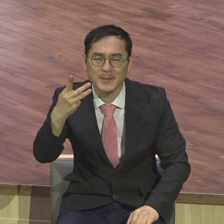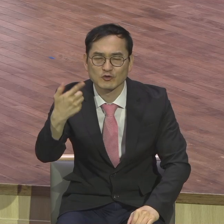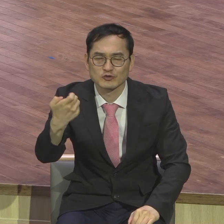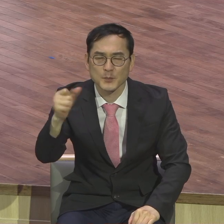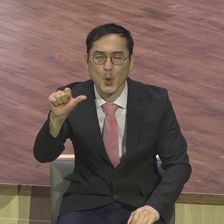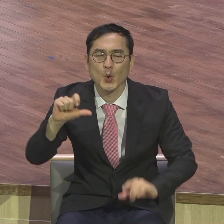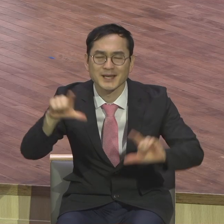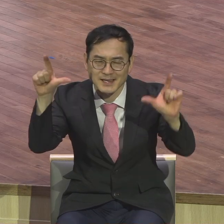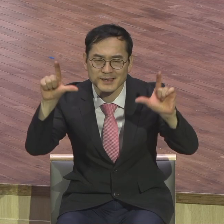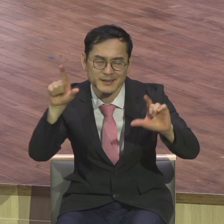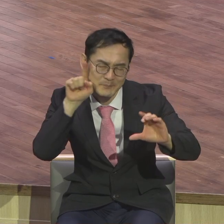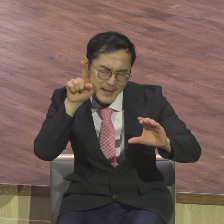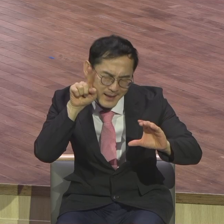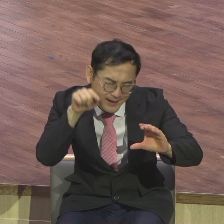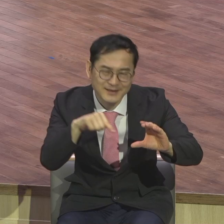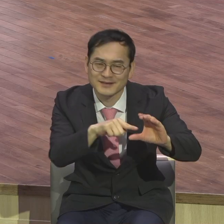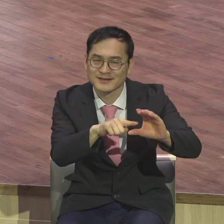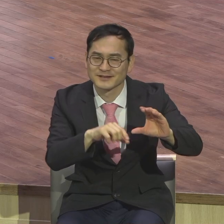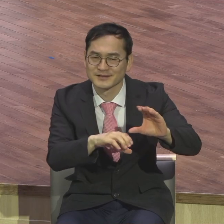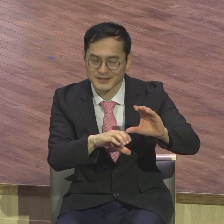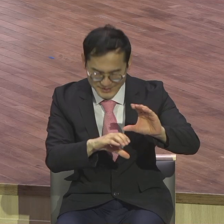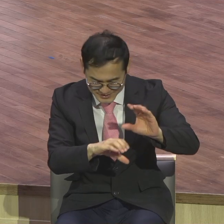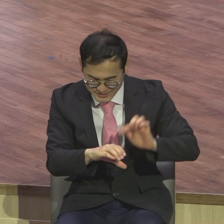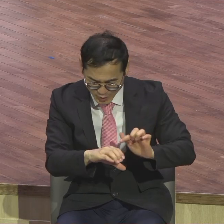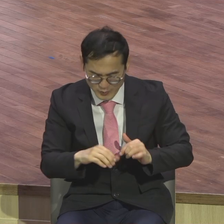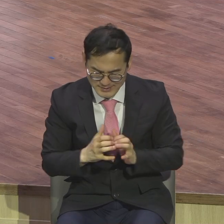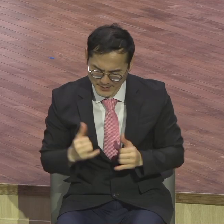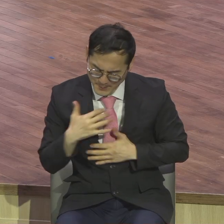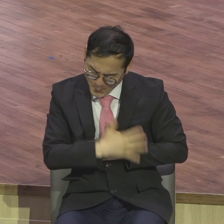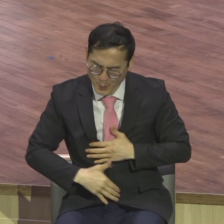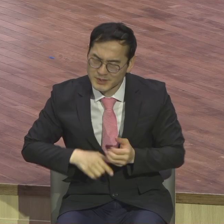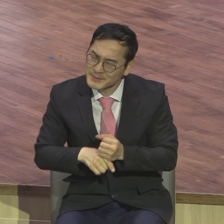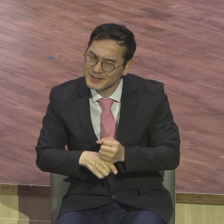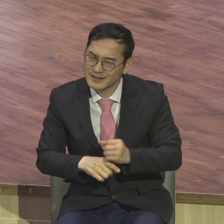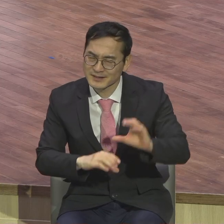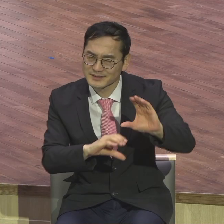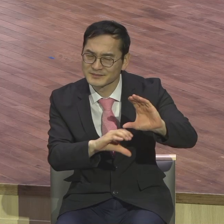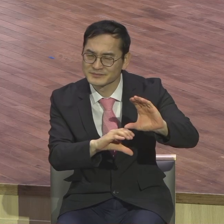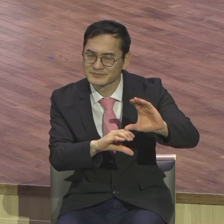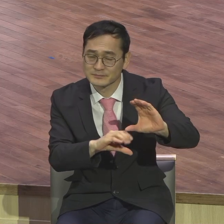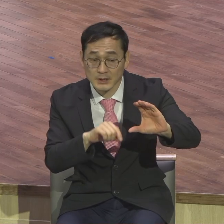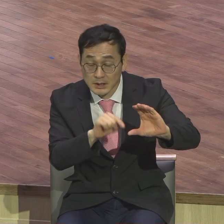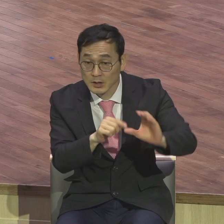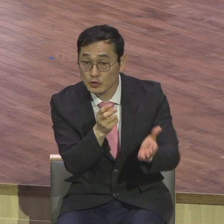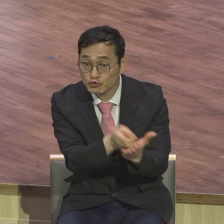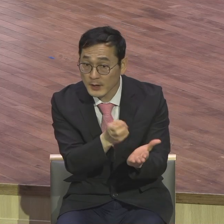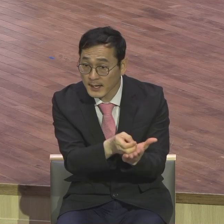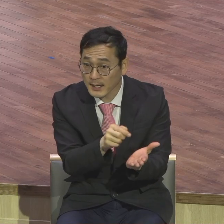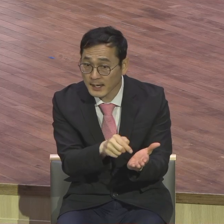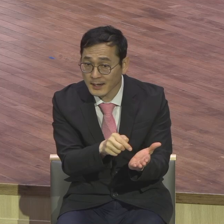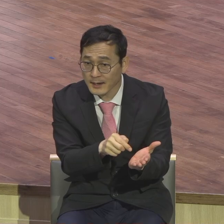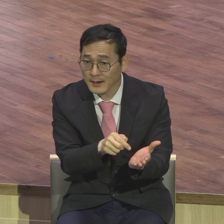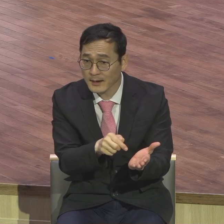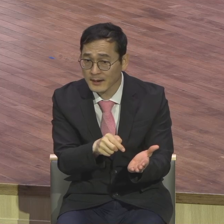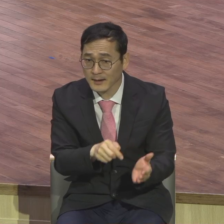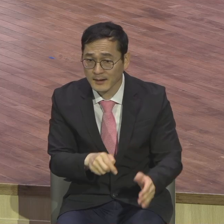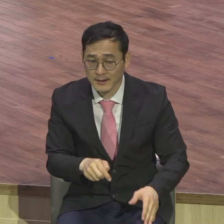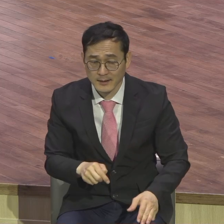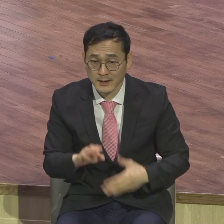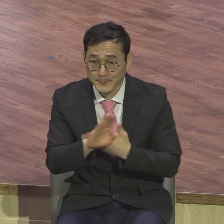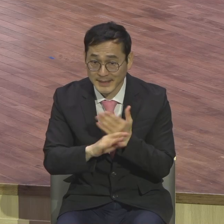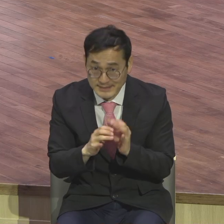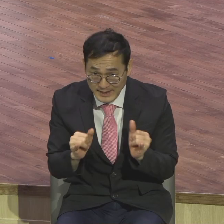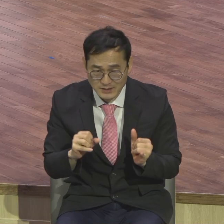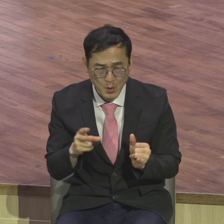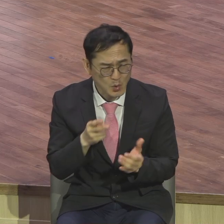사실 이런 613개나 되는 많은 규례들을 다 이들이 지키기가